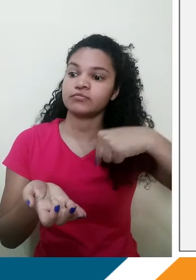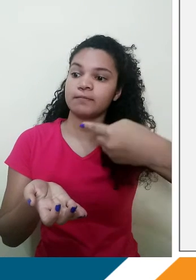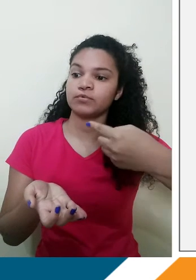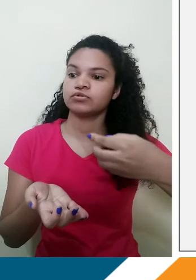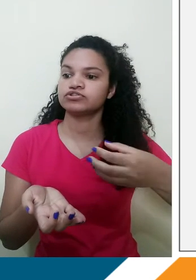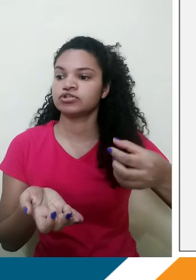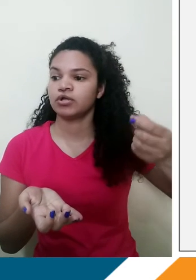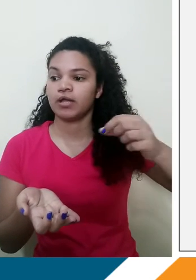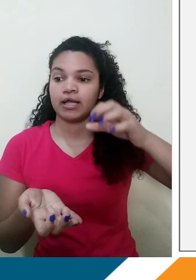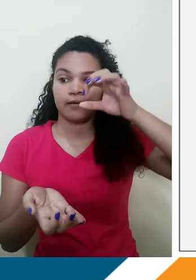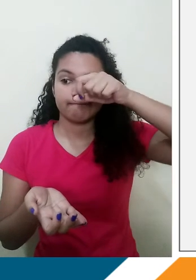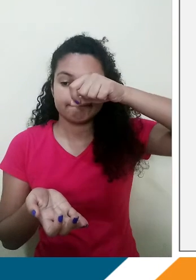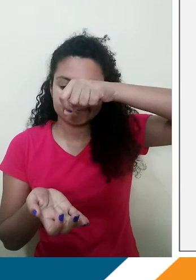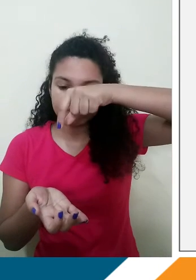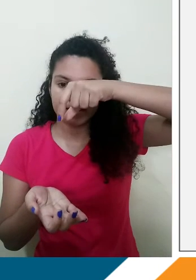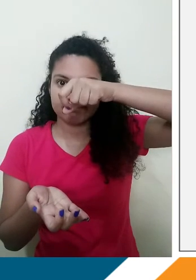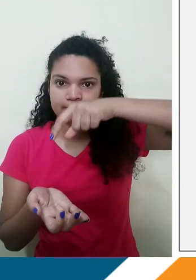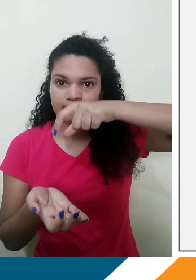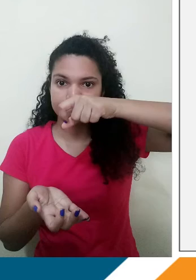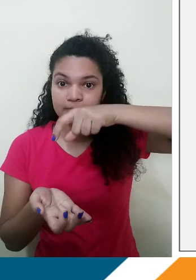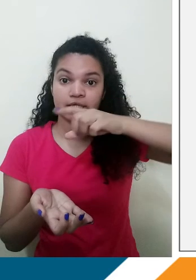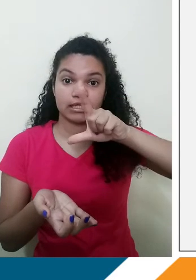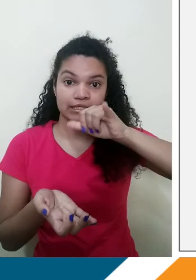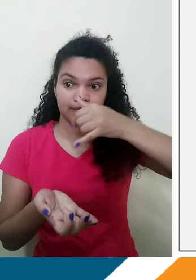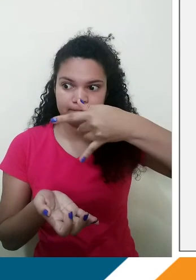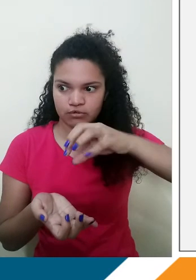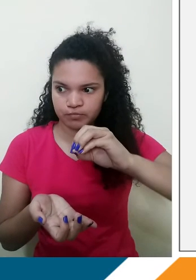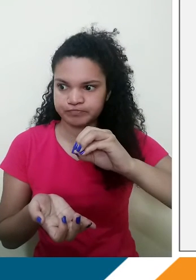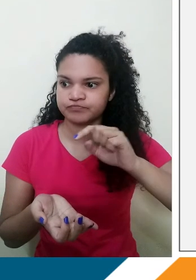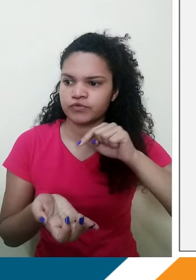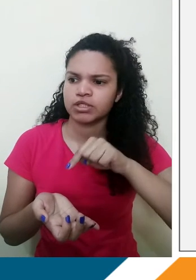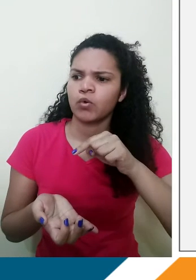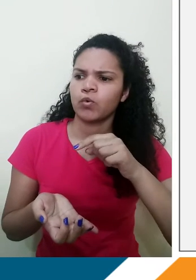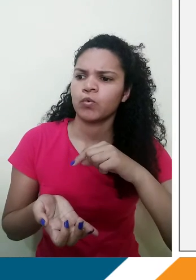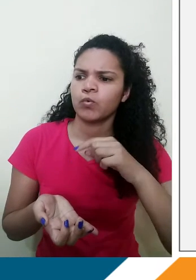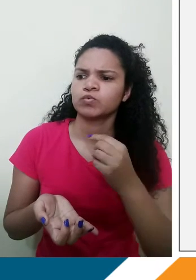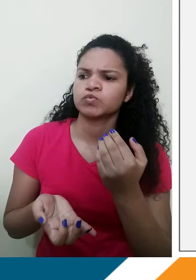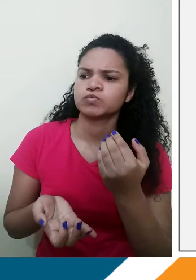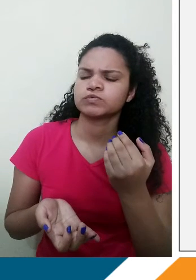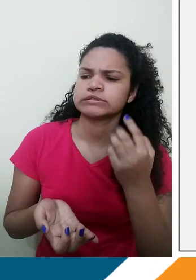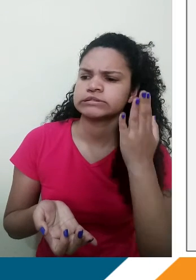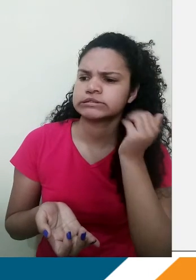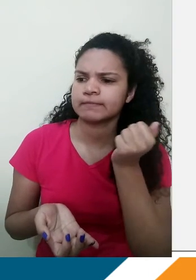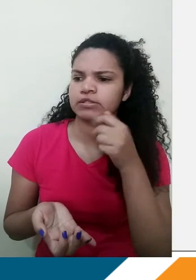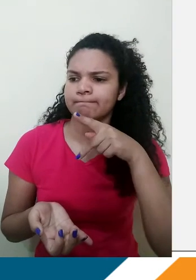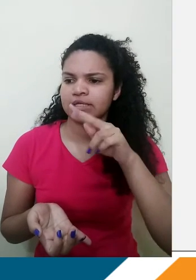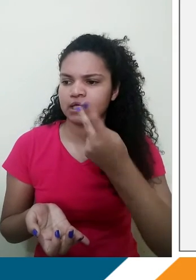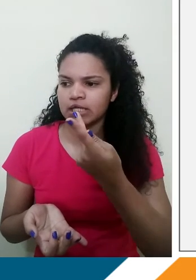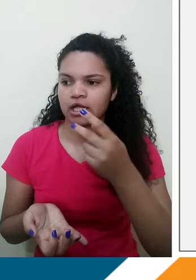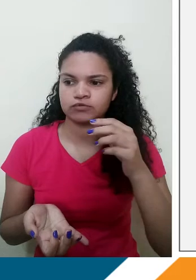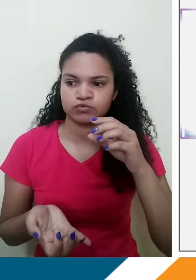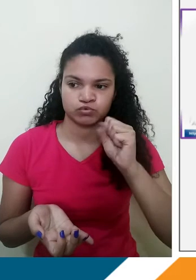realização do experimento, qual processo digestório estaria sendo simulado? Para responder essa questão, vamos considerar o